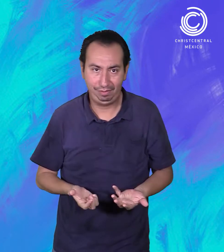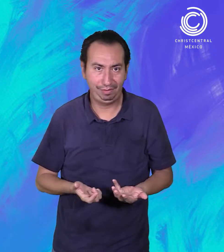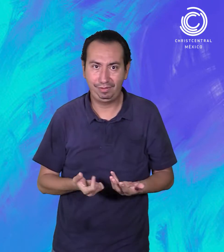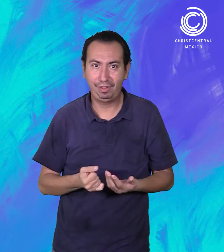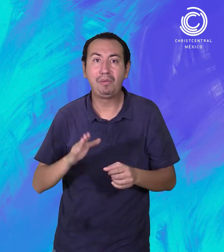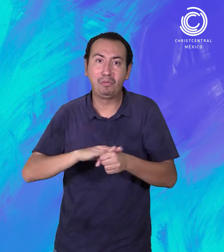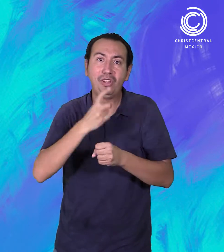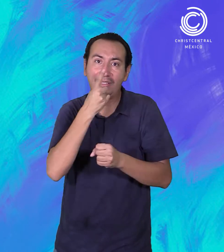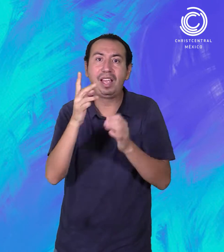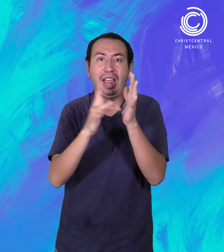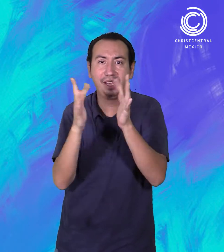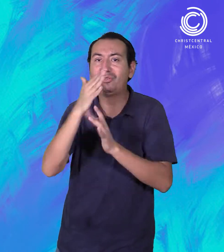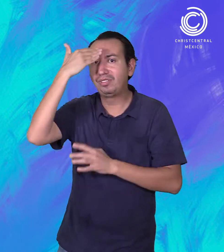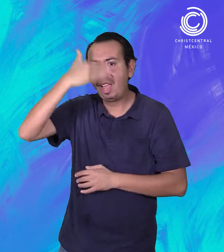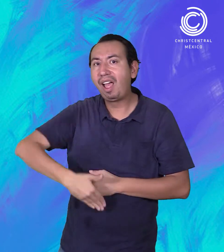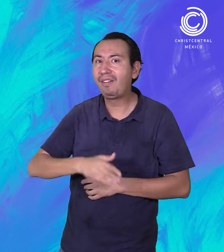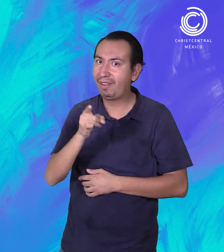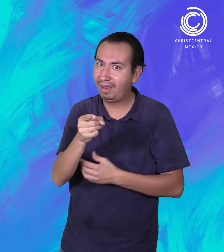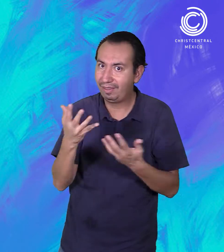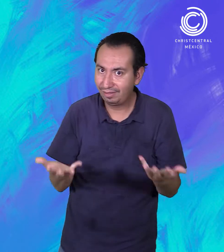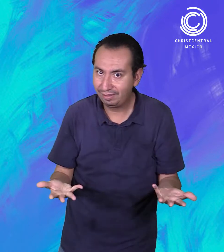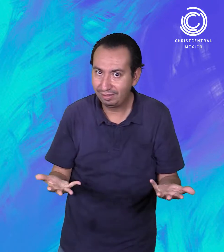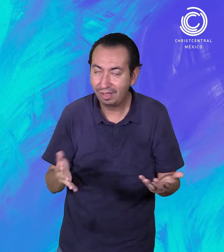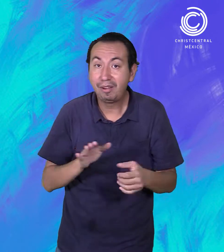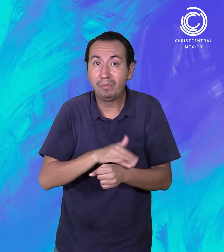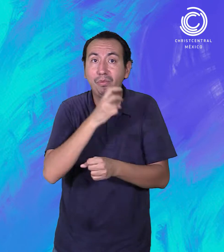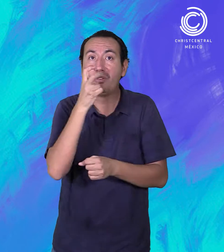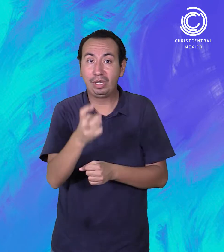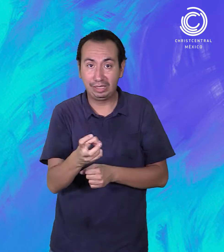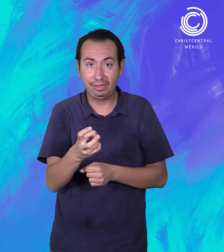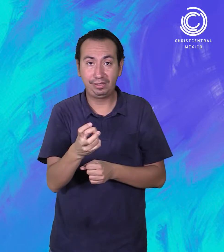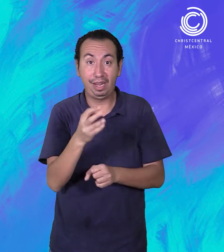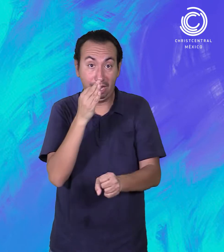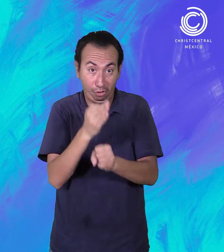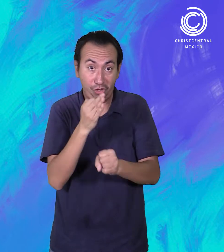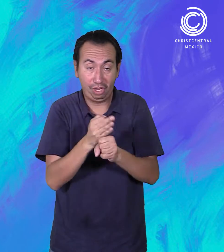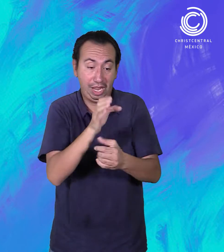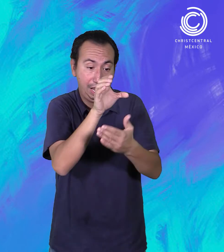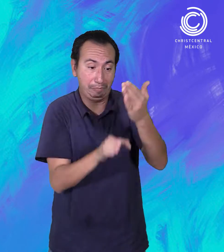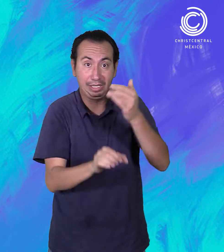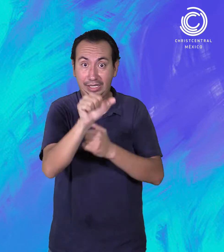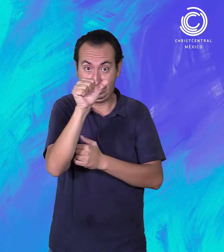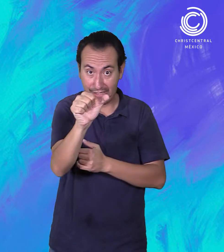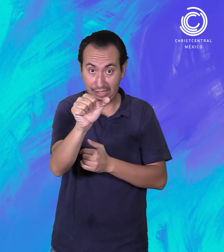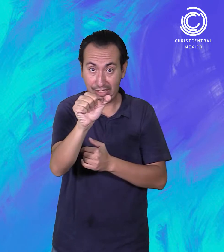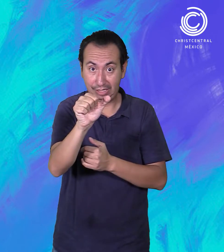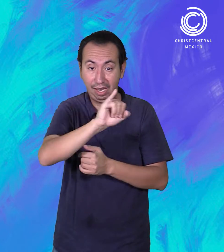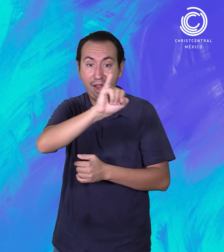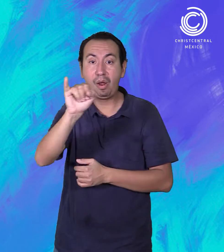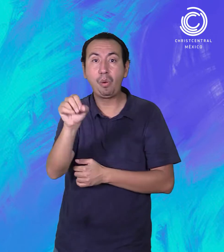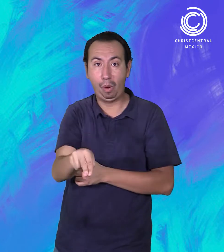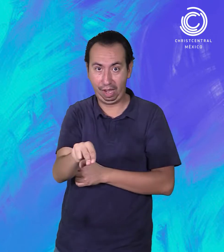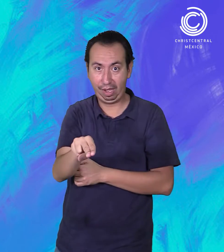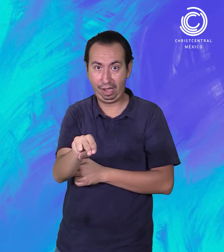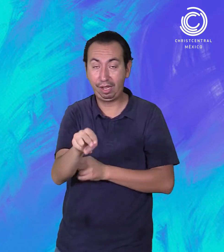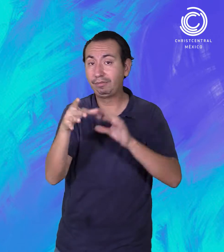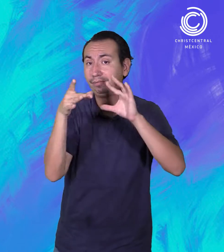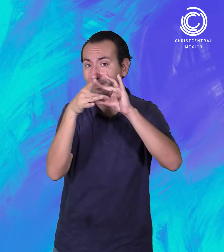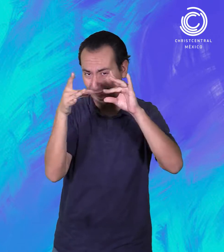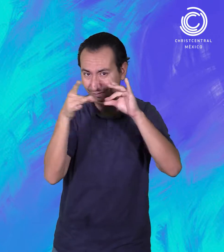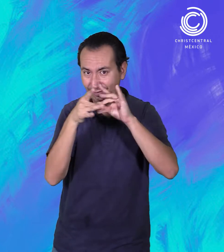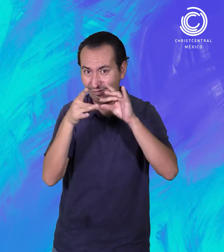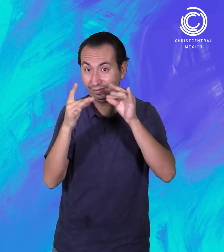vivirla. Jesús lo sabía. Precisamente por eso, aquí en el capítulo 16 del Evangelio de Juan, les